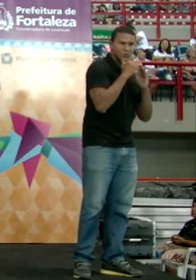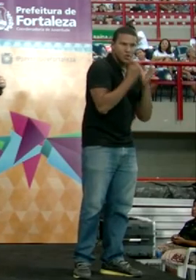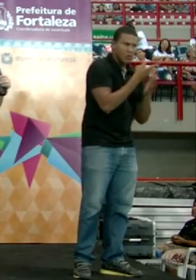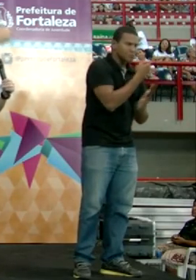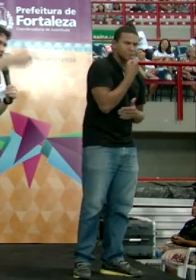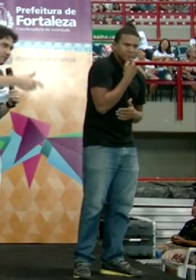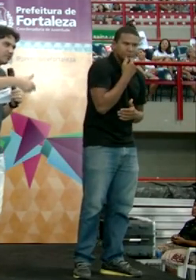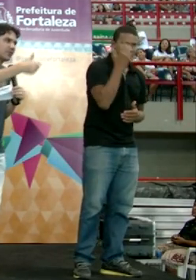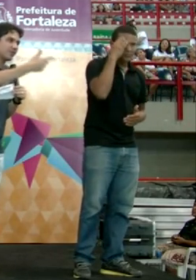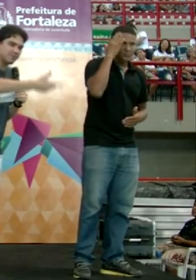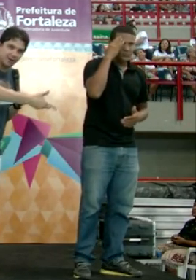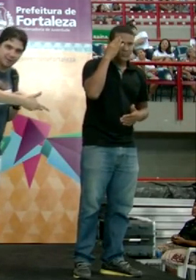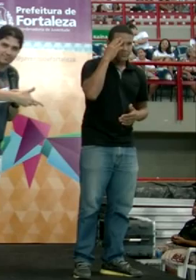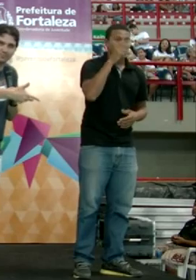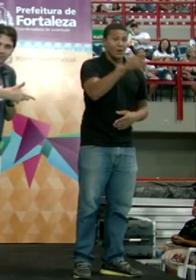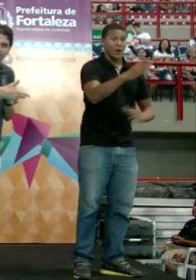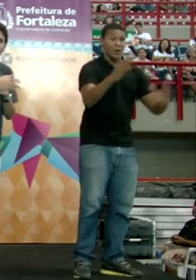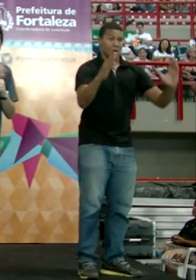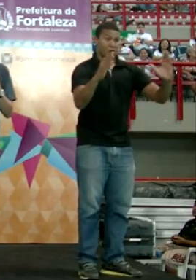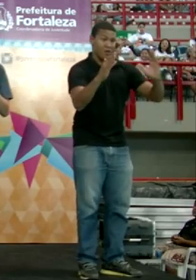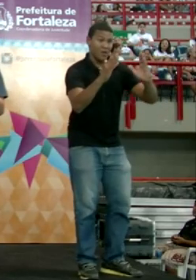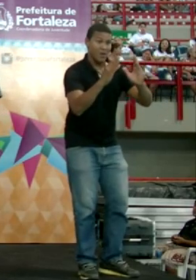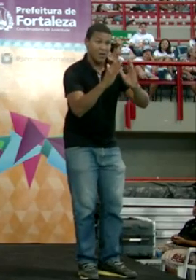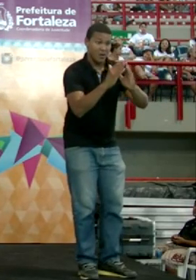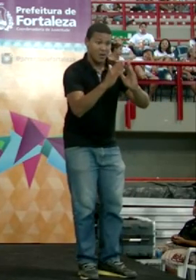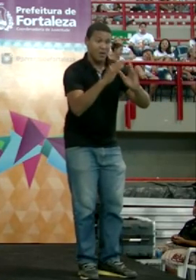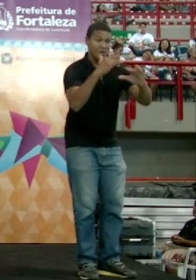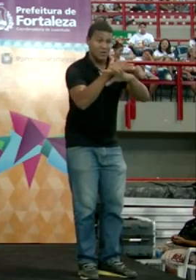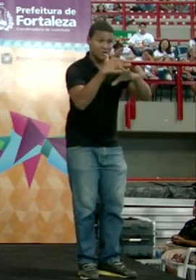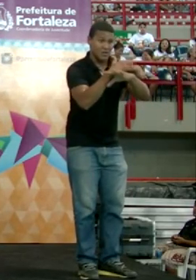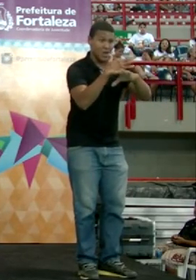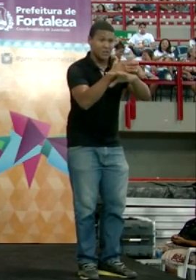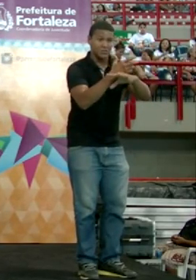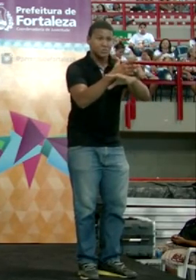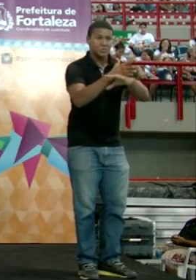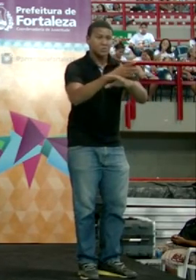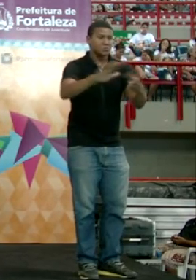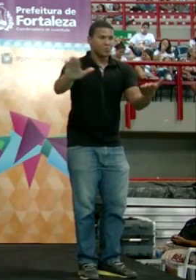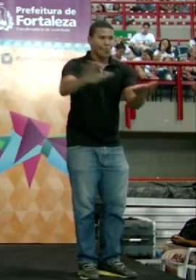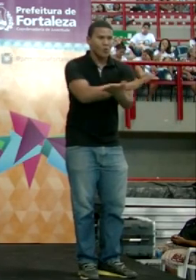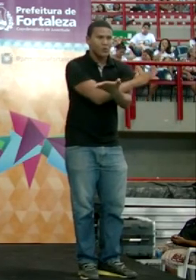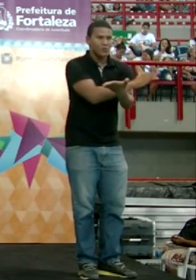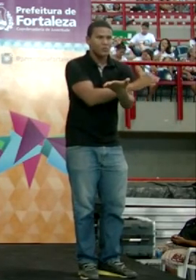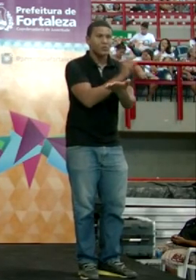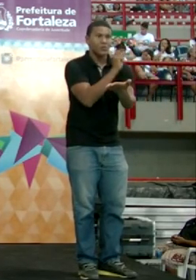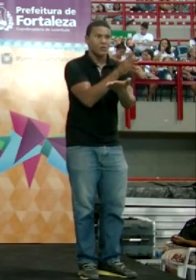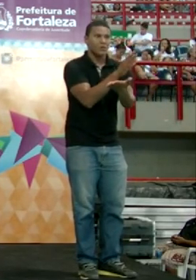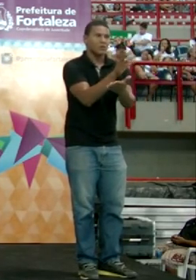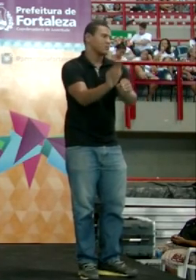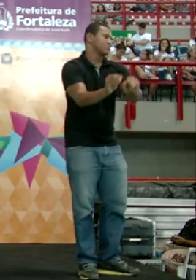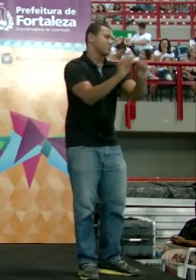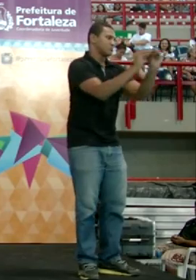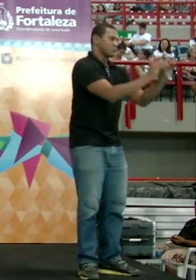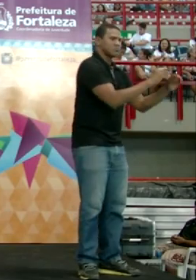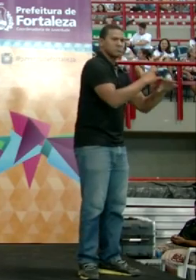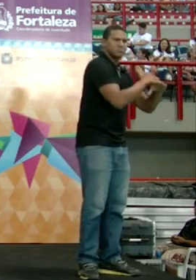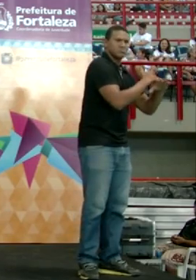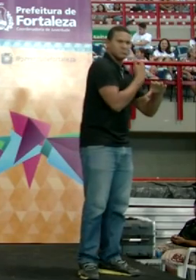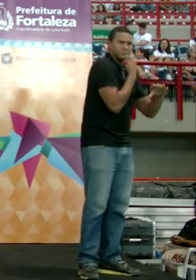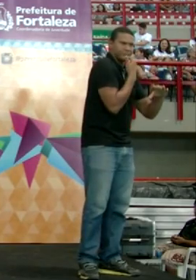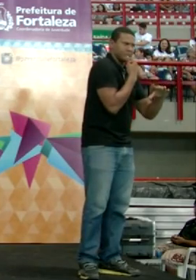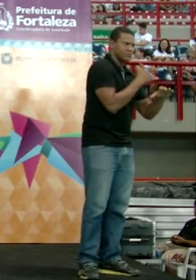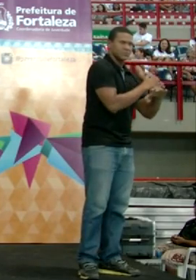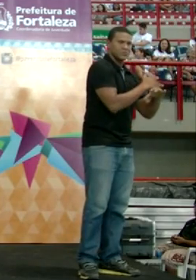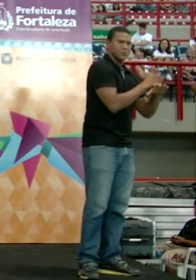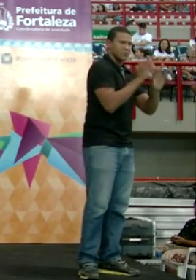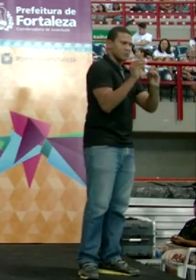chamada de Nova Jaguaribara, certo? Então, foi um caso, né, que foi considerado um caso bom, um exemplo legal